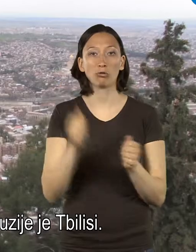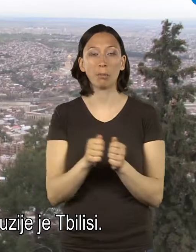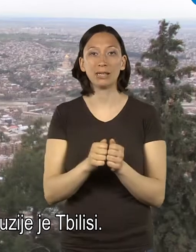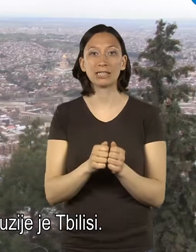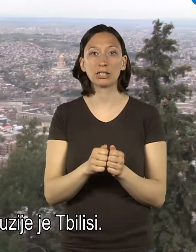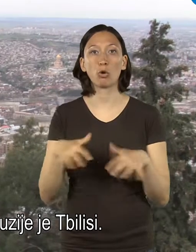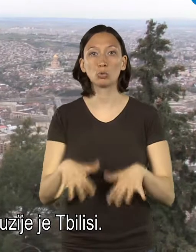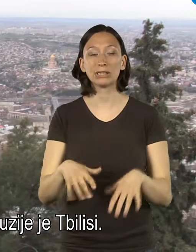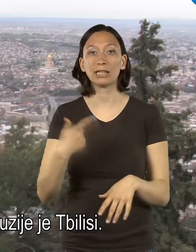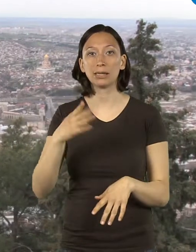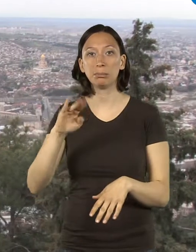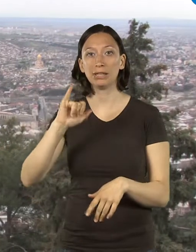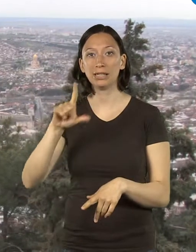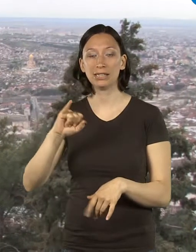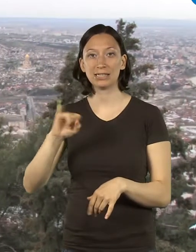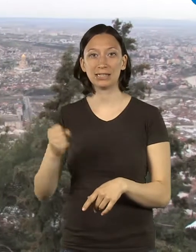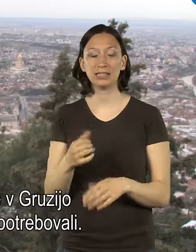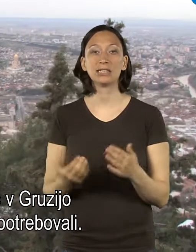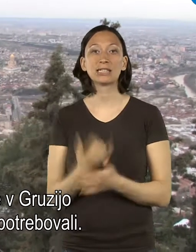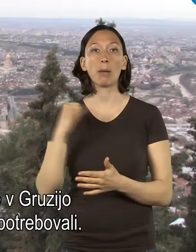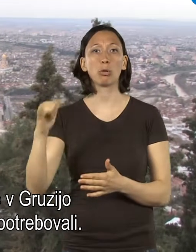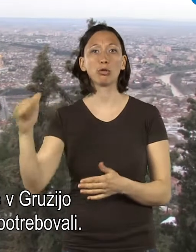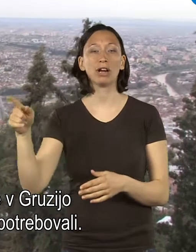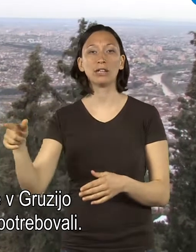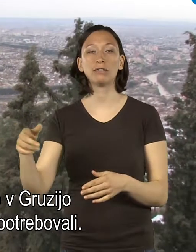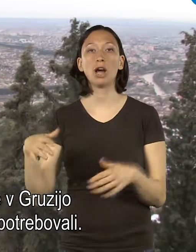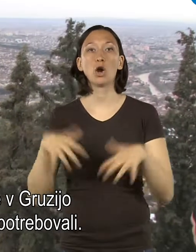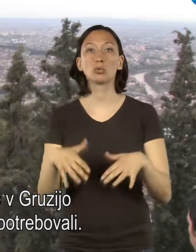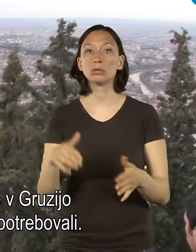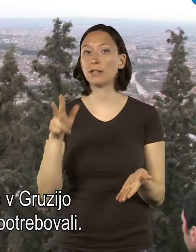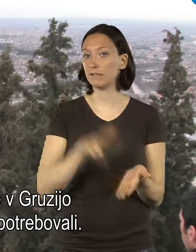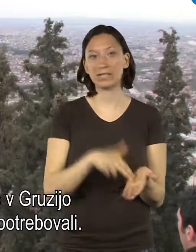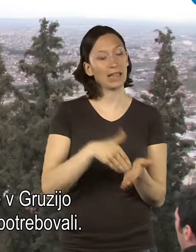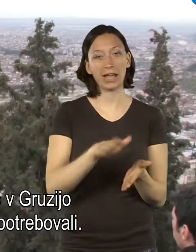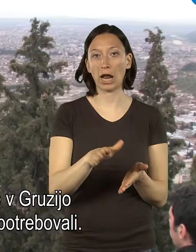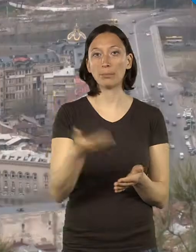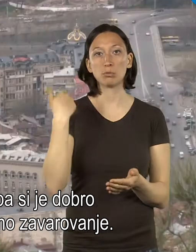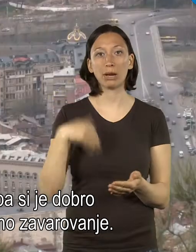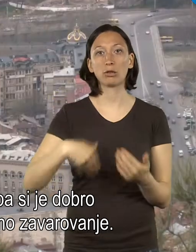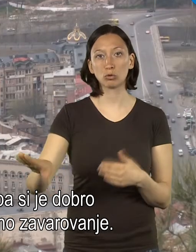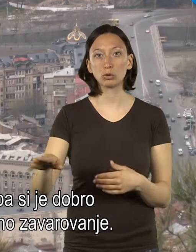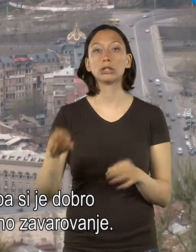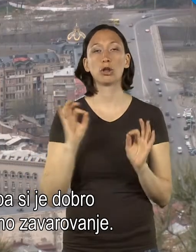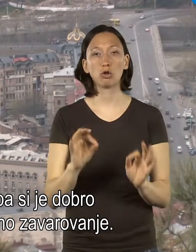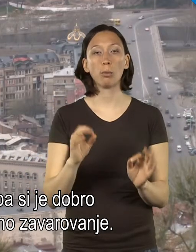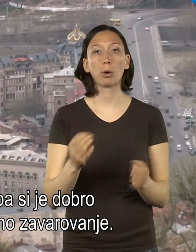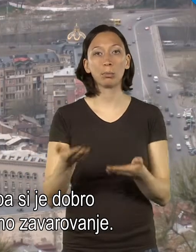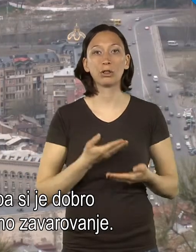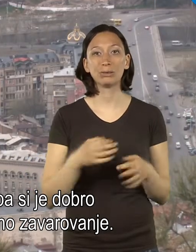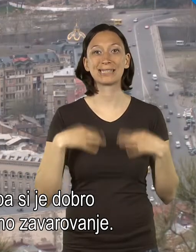je Tbilisi. Za potovanje v Gruzijo vize ne boste potrebovali, pred odhodom pa si je dobro pridobiti